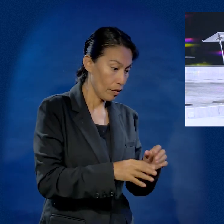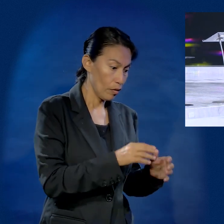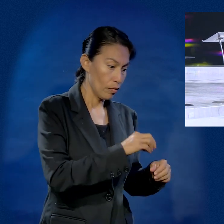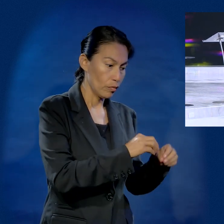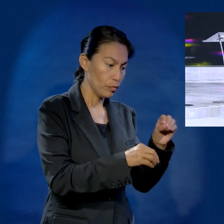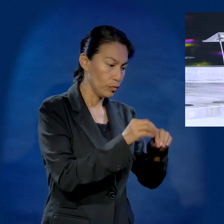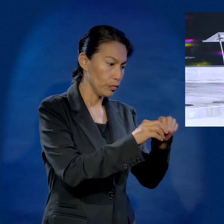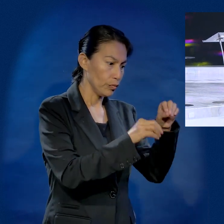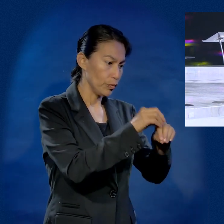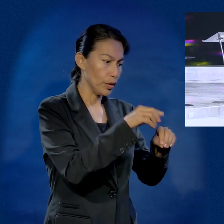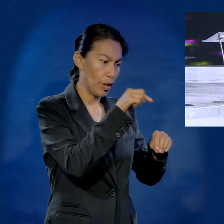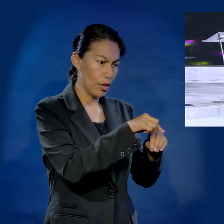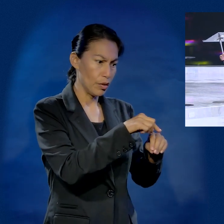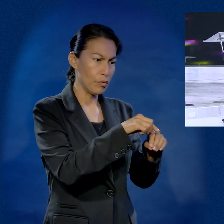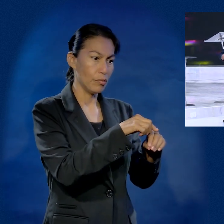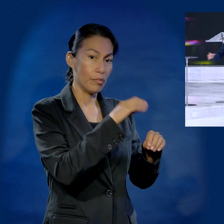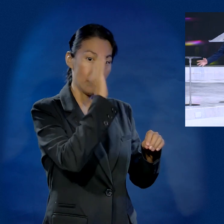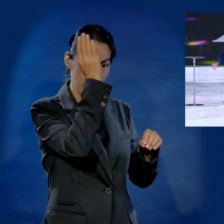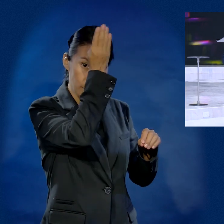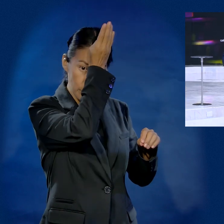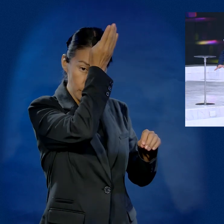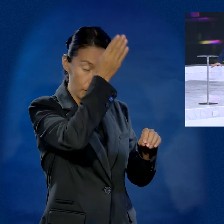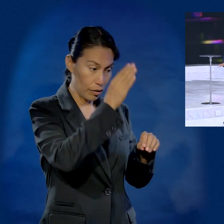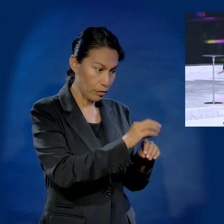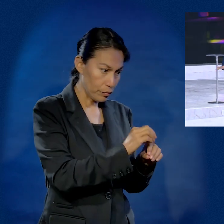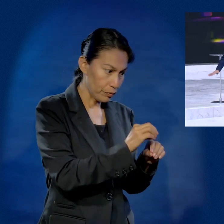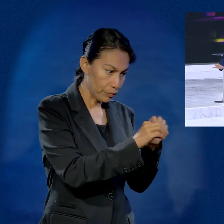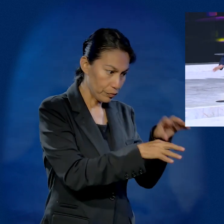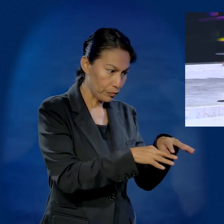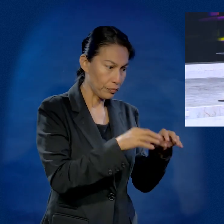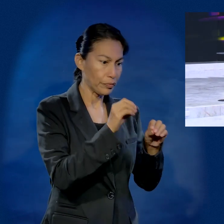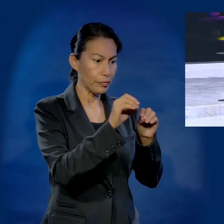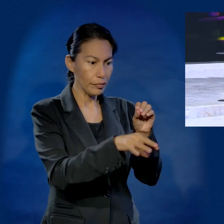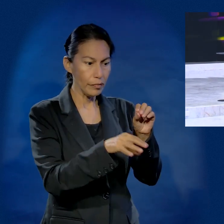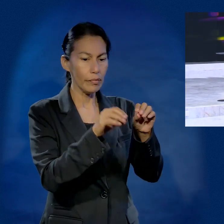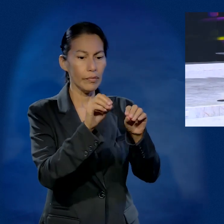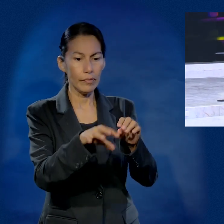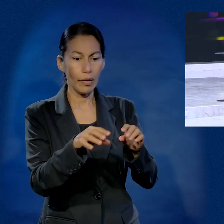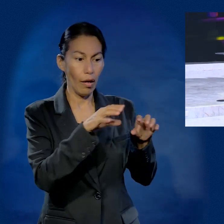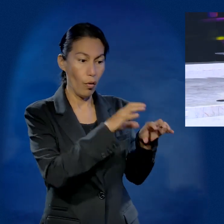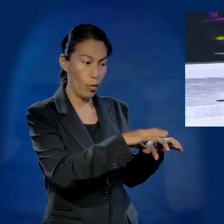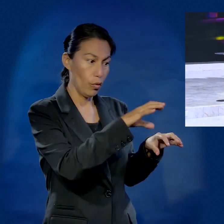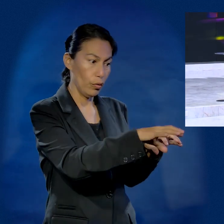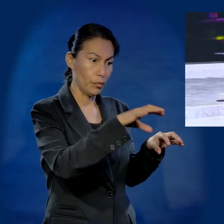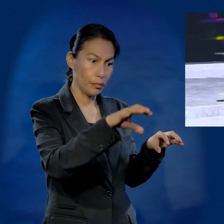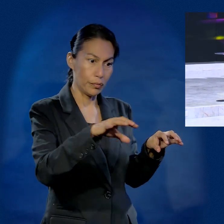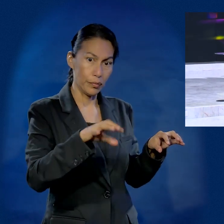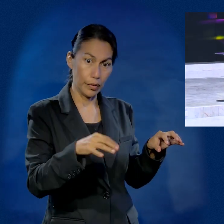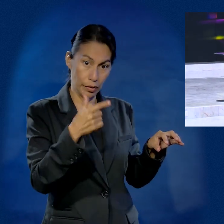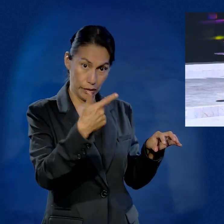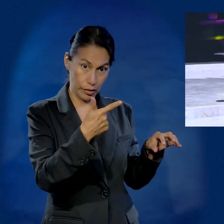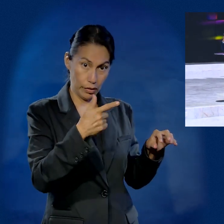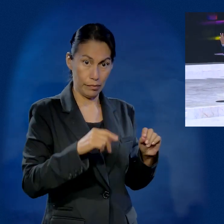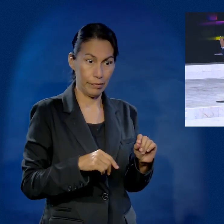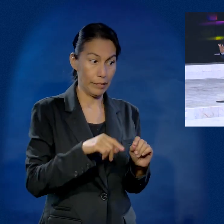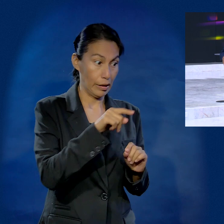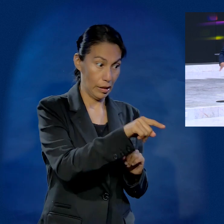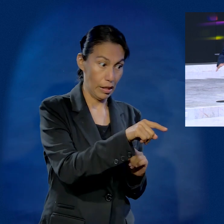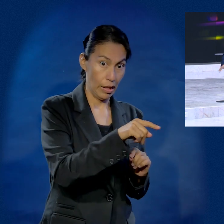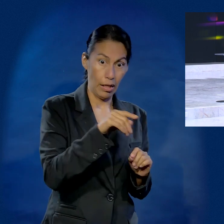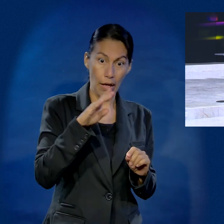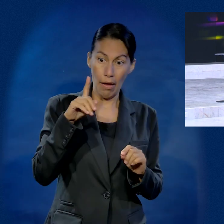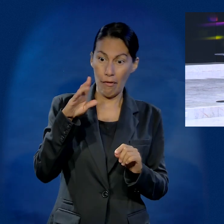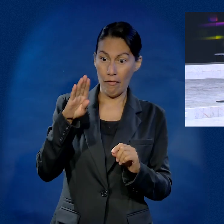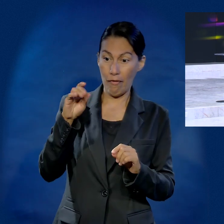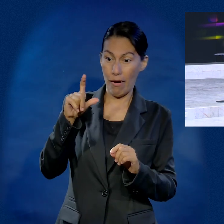en cada altar. Y ahí está Balac emocionado, ¿no? Poniendo ahí todo, preparen. En la mente de Balac es un hechizo, es un conjuro.